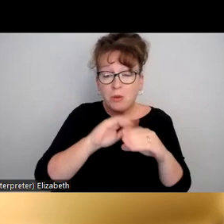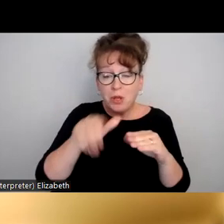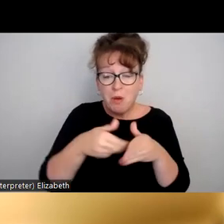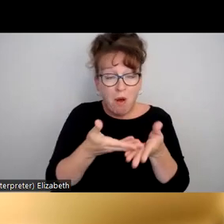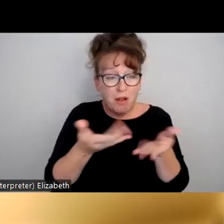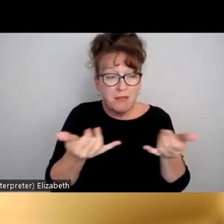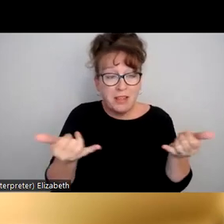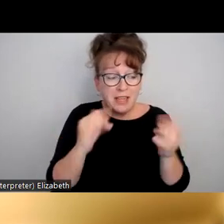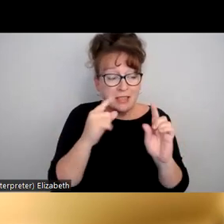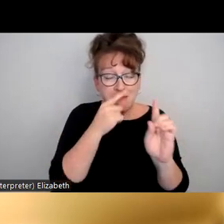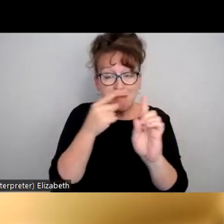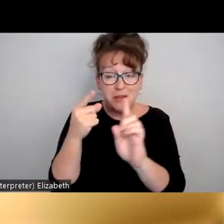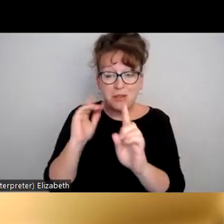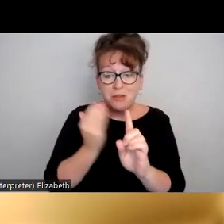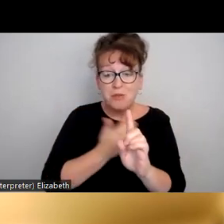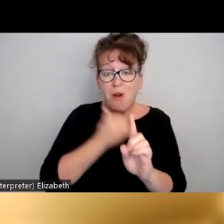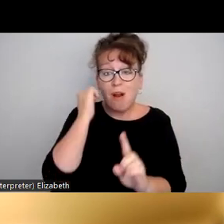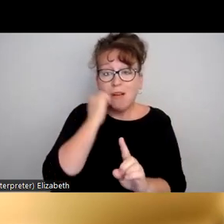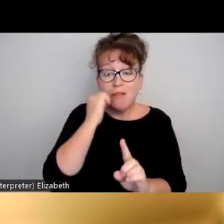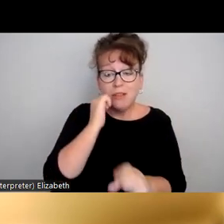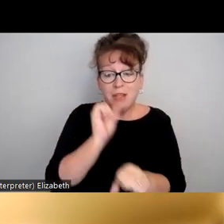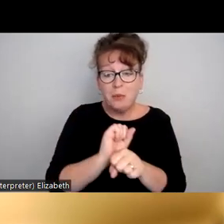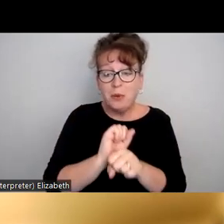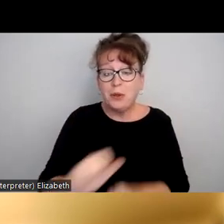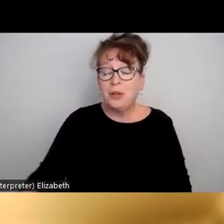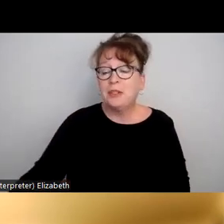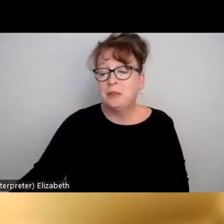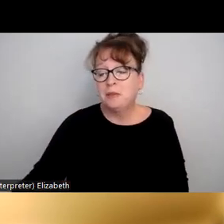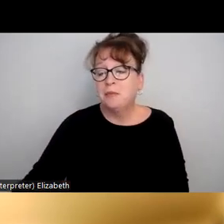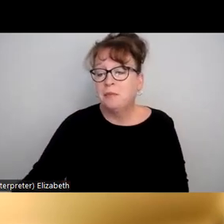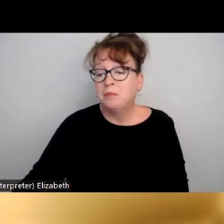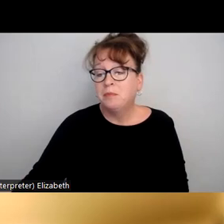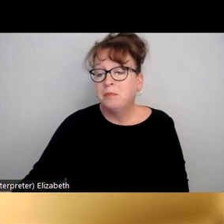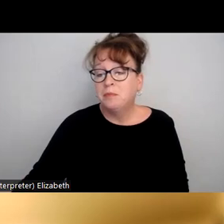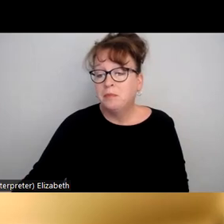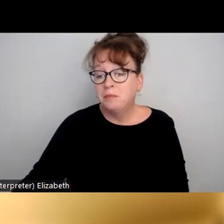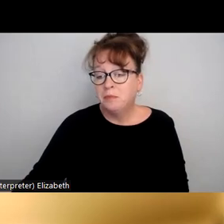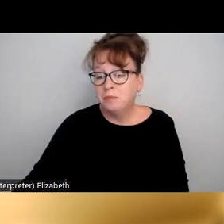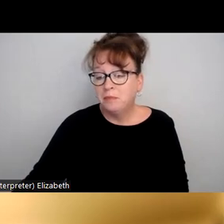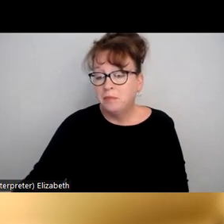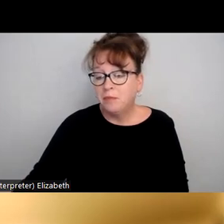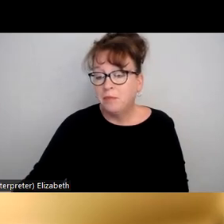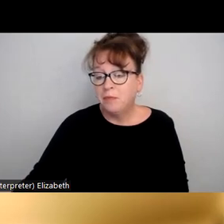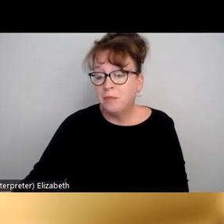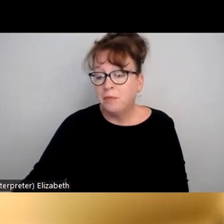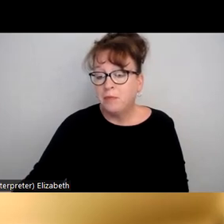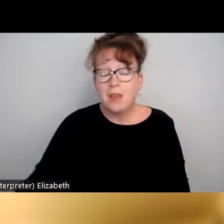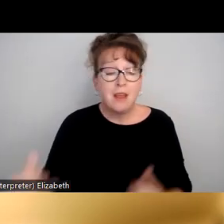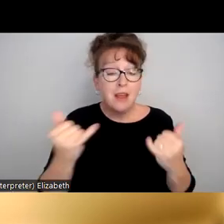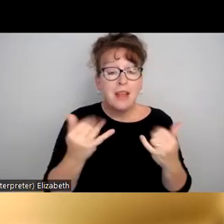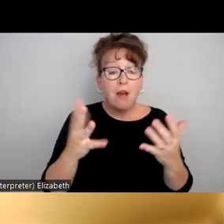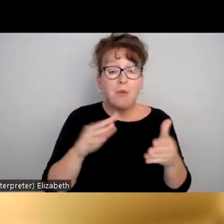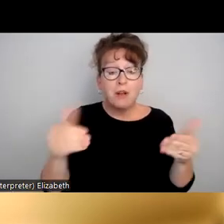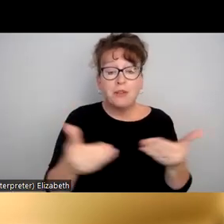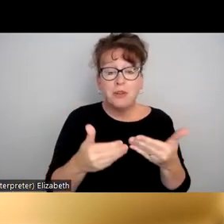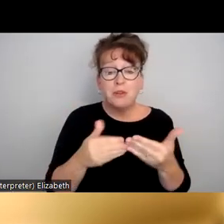y la energía verde o el Green Energy quiero ahora presentarlas al